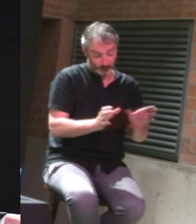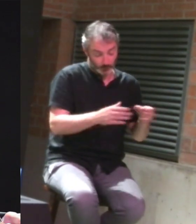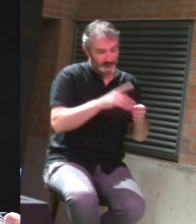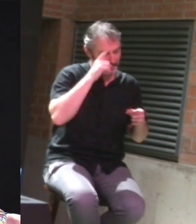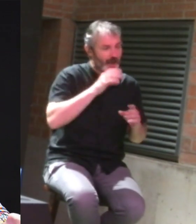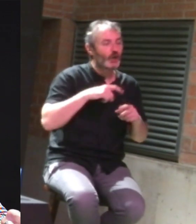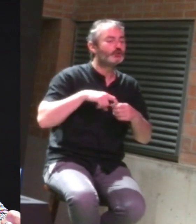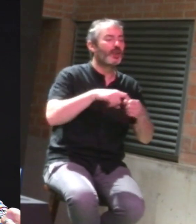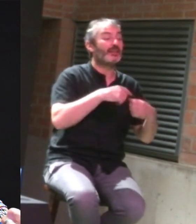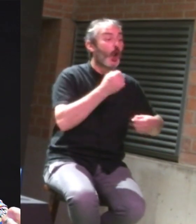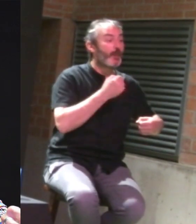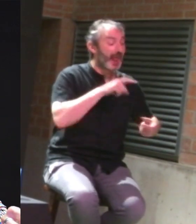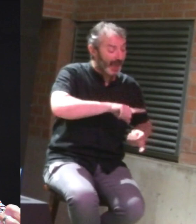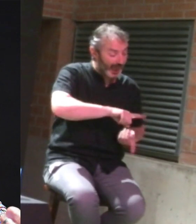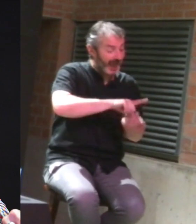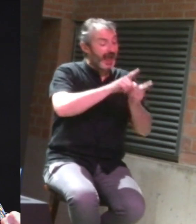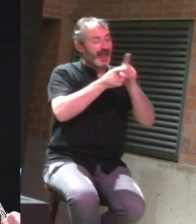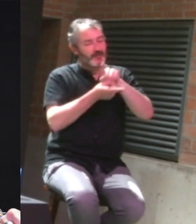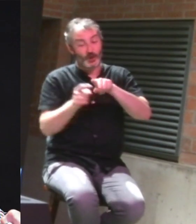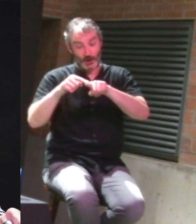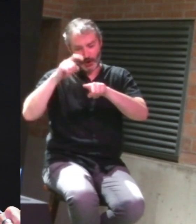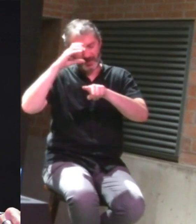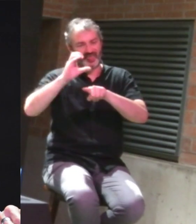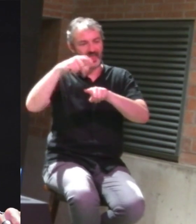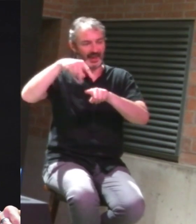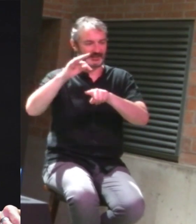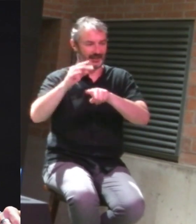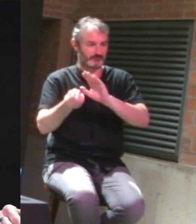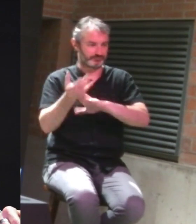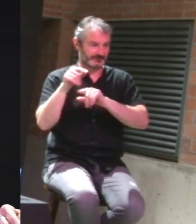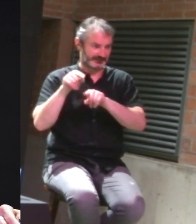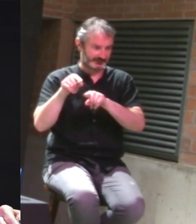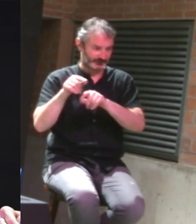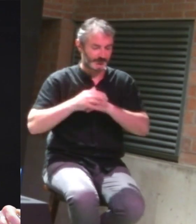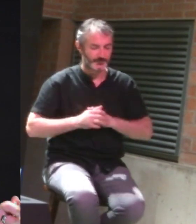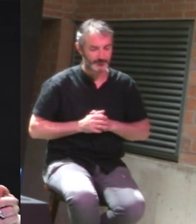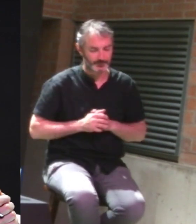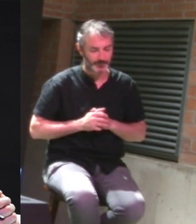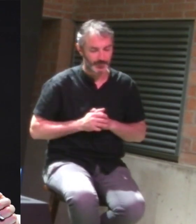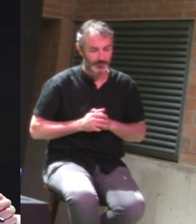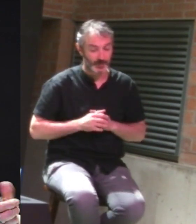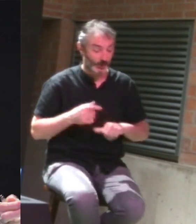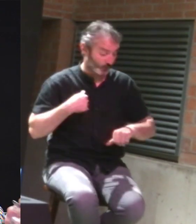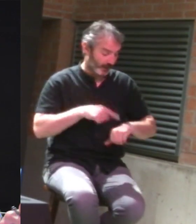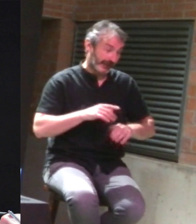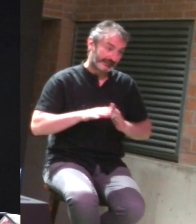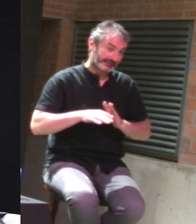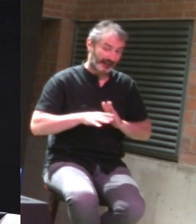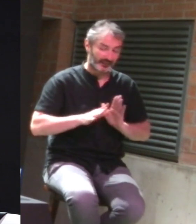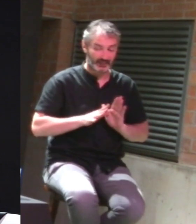de la Canadenca tindrà una acció espectacular. Jo una mica es fa tard i no voldria